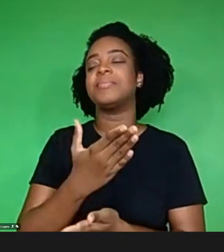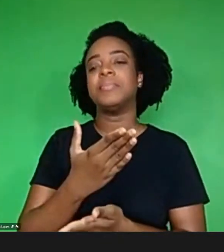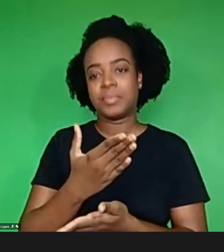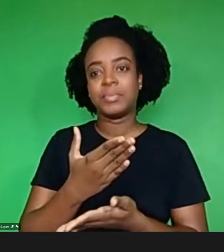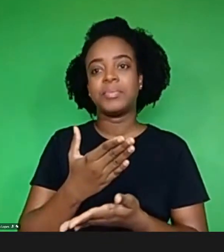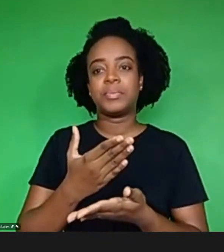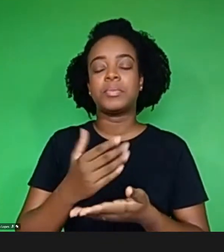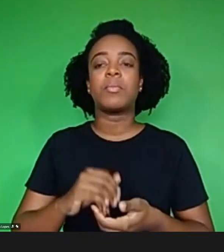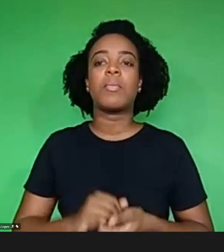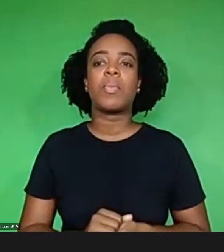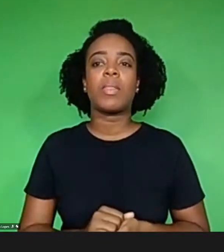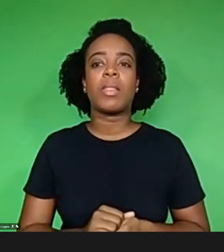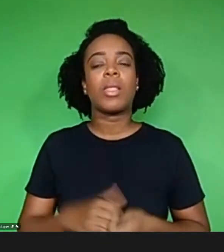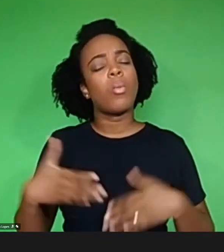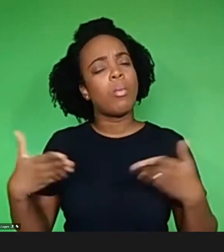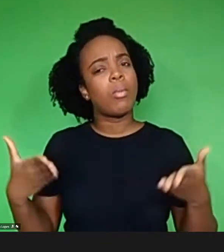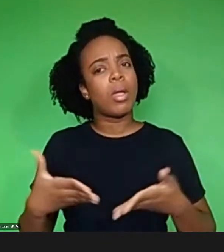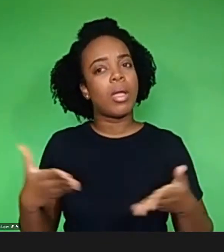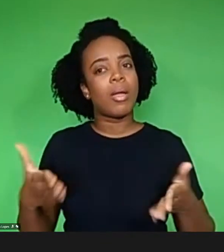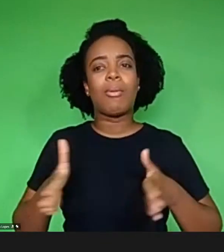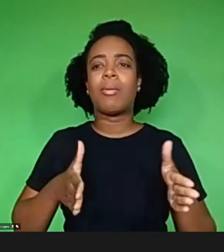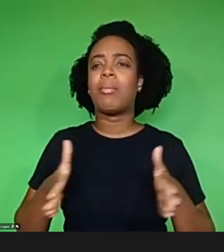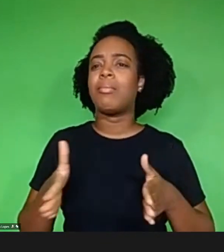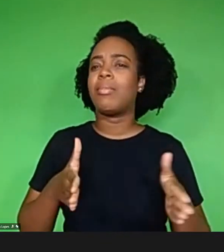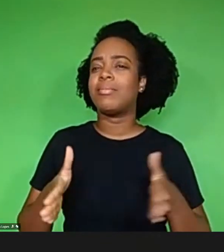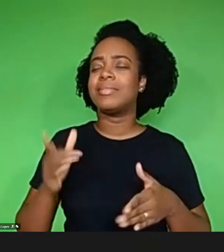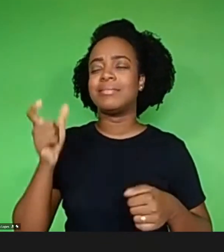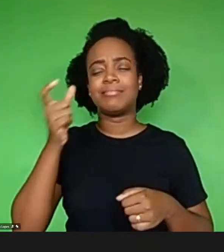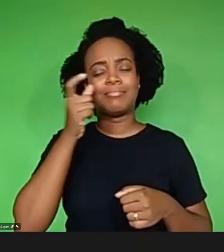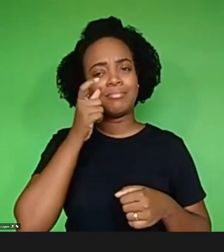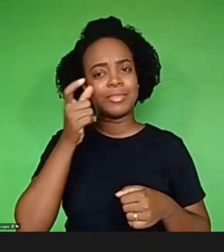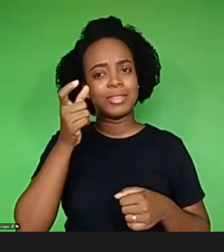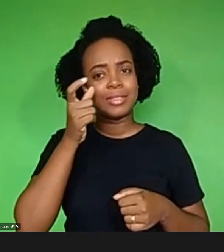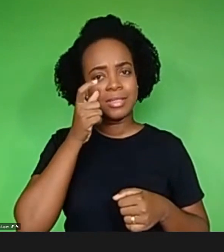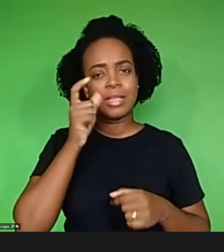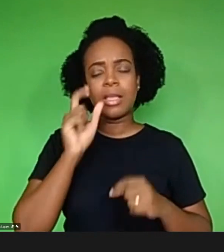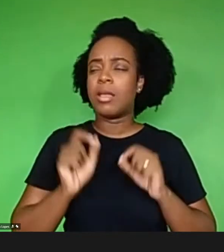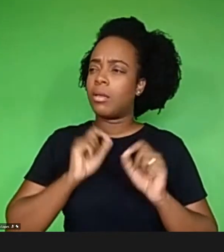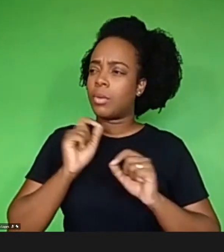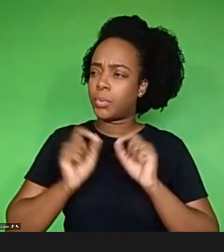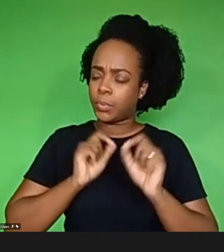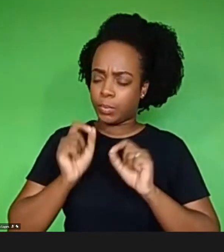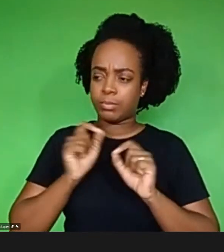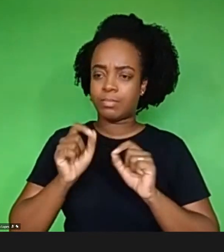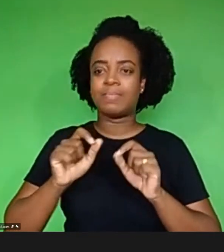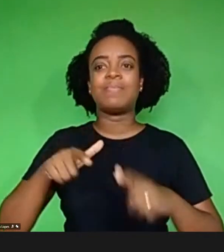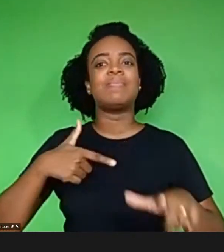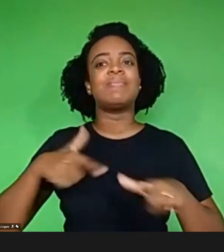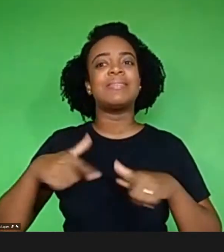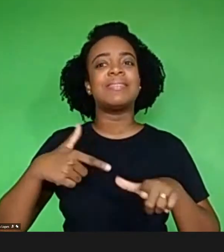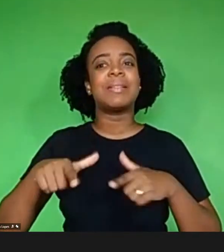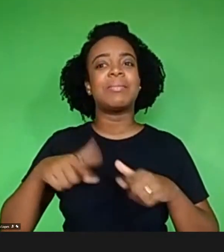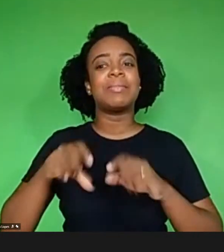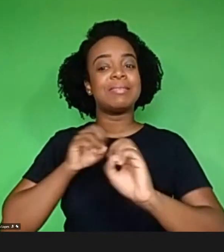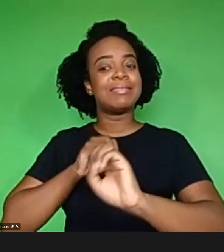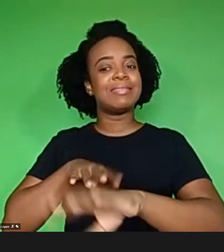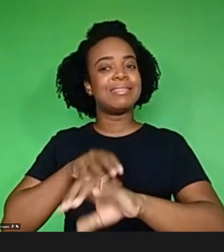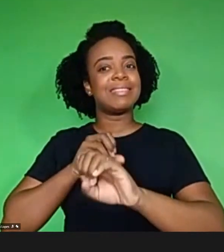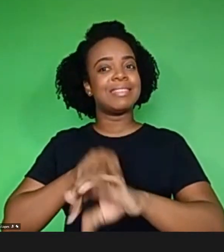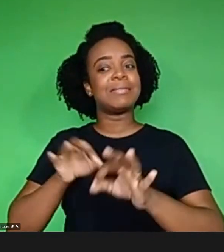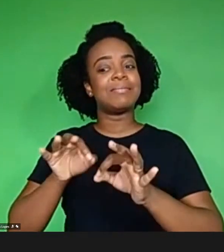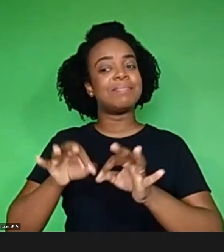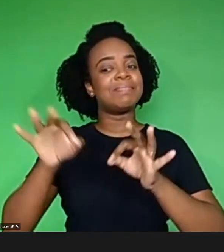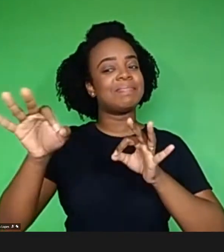um momento interessante, né? Que é um momento de início das atividades não presenciais, embora efetivamente